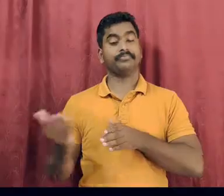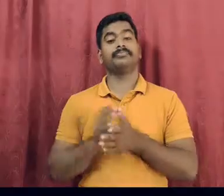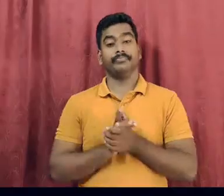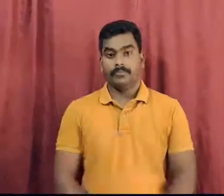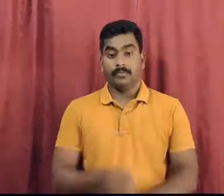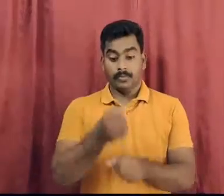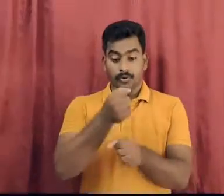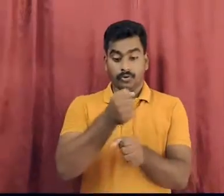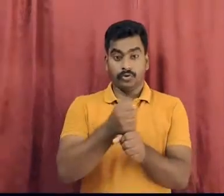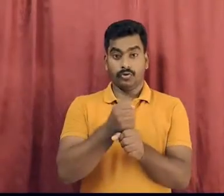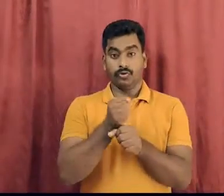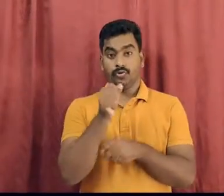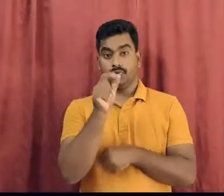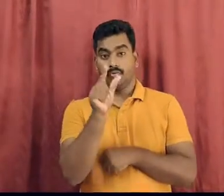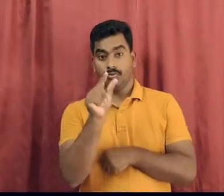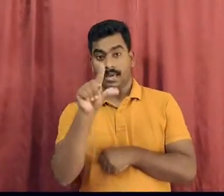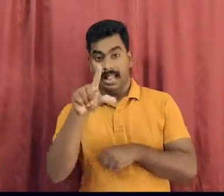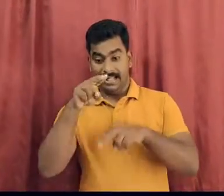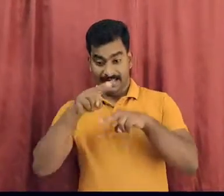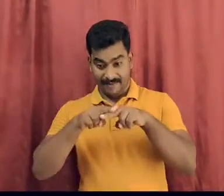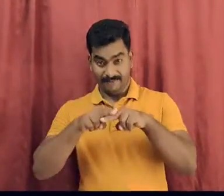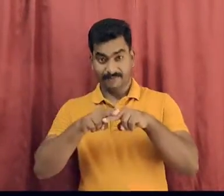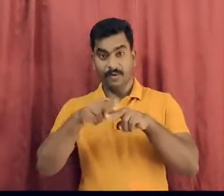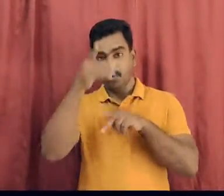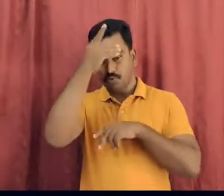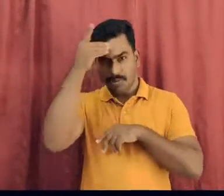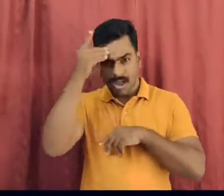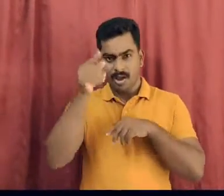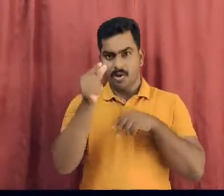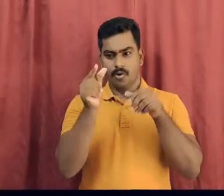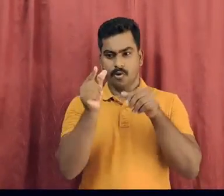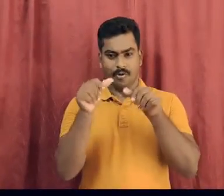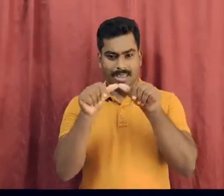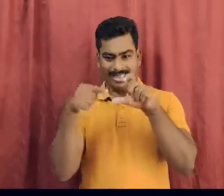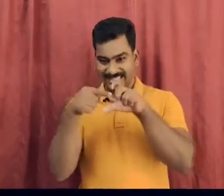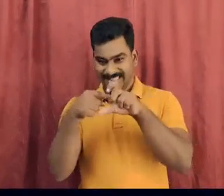2 മലയാളികൾ കൂടി ഗൾഫിൽ കോവിഡ് ബാധിച്ച് മരിച്ചു.